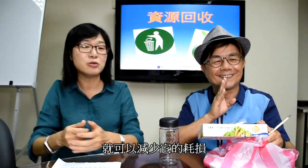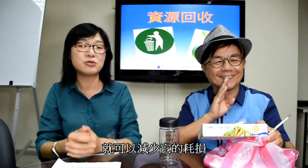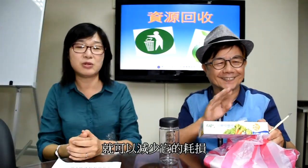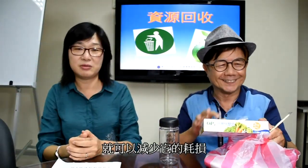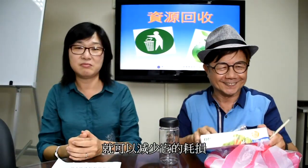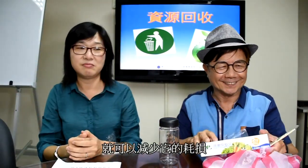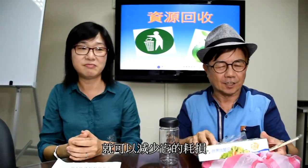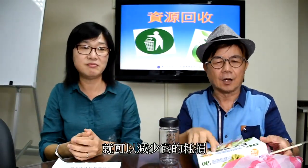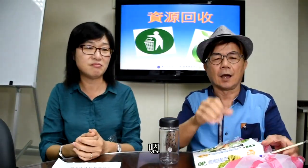损。